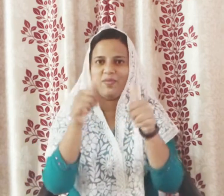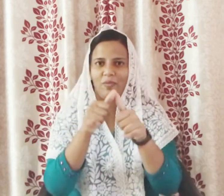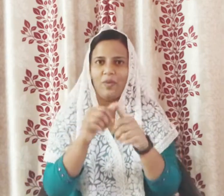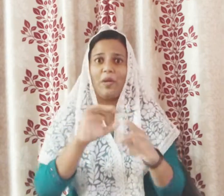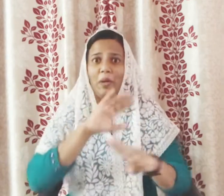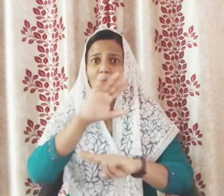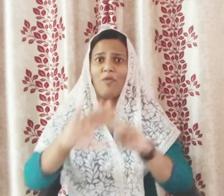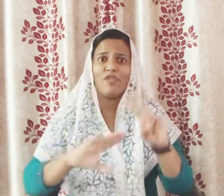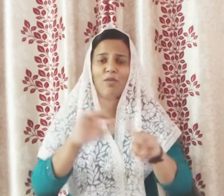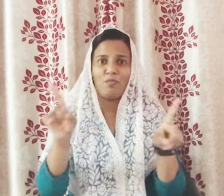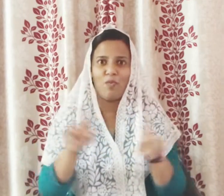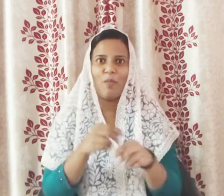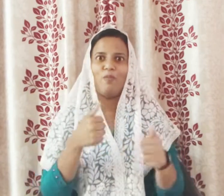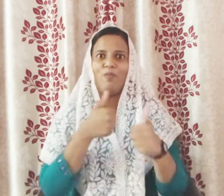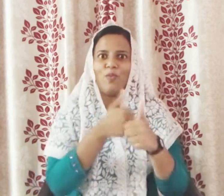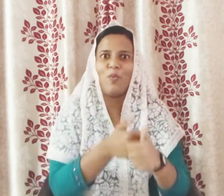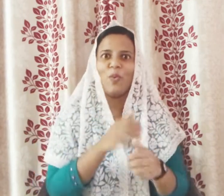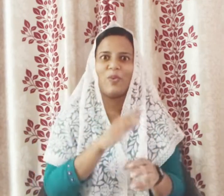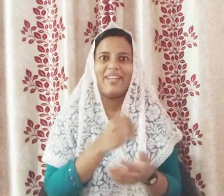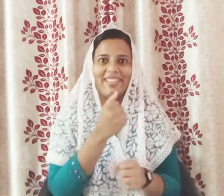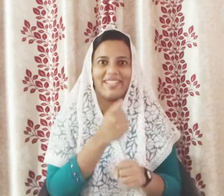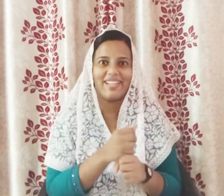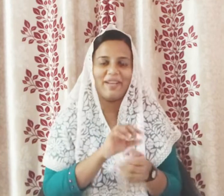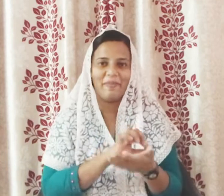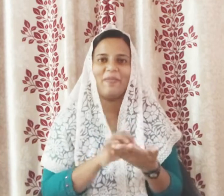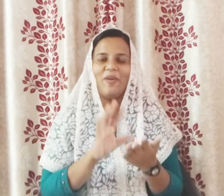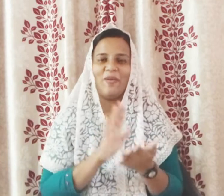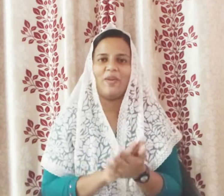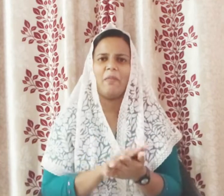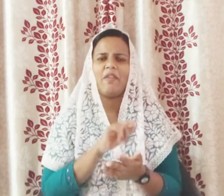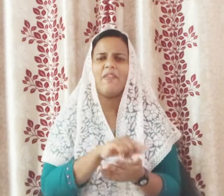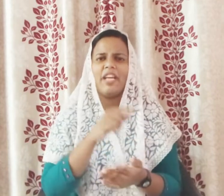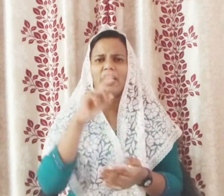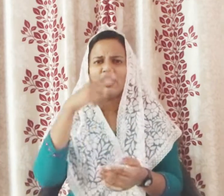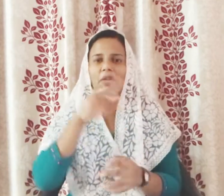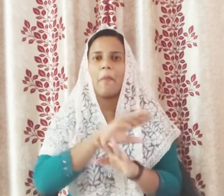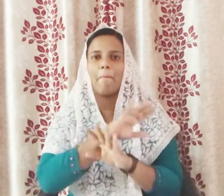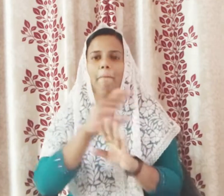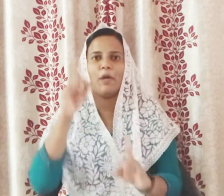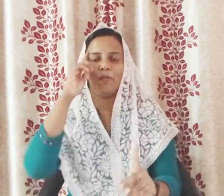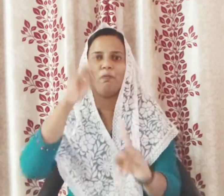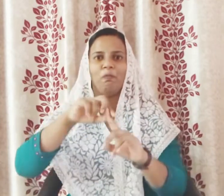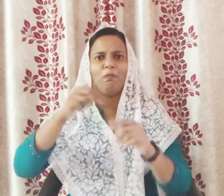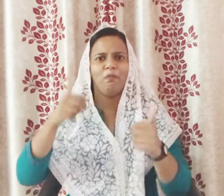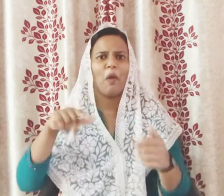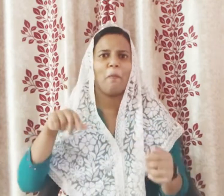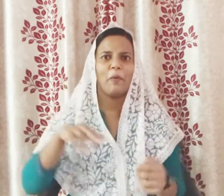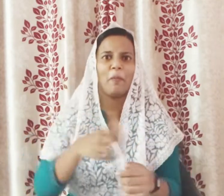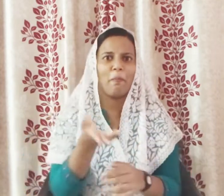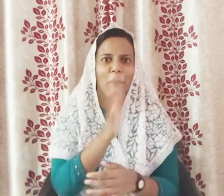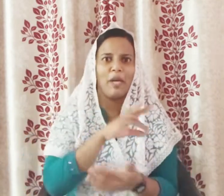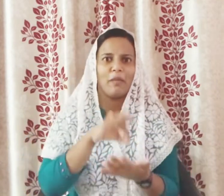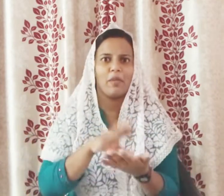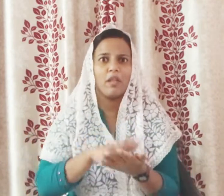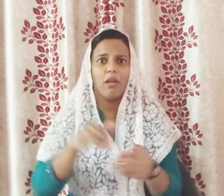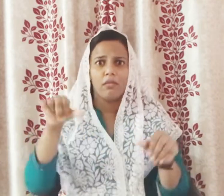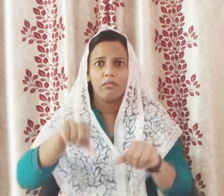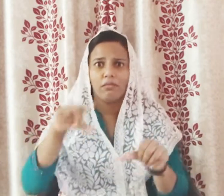വാഗ്ദത്തത്തിലേക്ക് അവകാശമാക്കുന്ന ഭാഗങ്ങളാണ്. അപ്പം ഈ ഇവരുടെ ജീവിതത്തിൽ ജയത്തിൻ്റെ ജീവിതമാണ് പഴയ നിയമത്തിൽ ഇവർ നയിക്കുന്നത്.